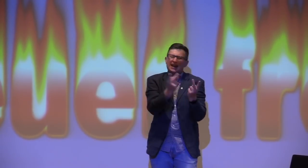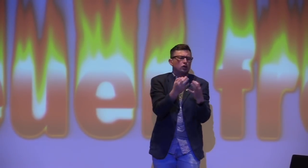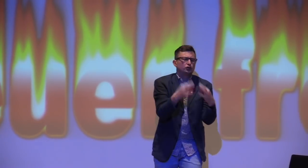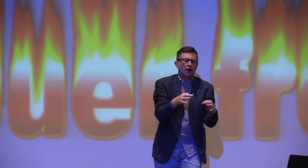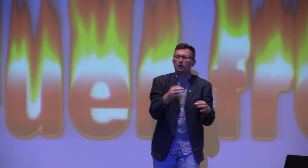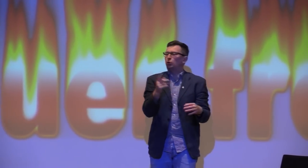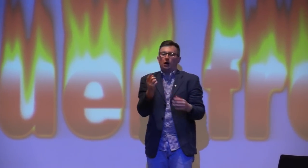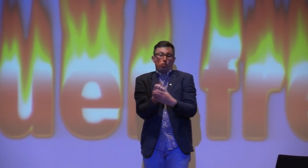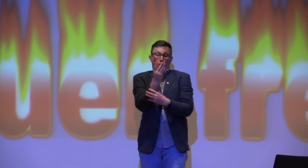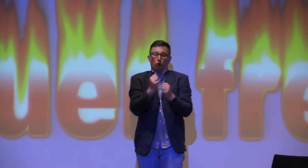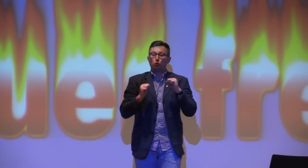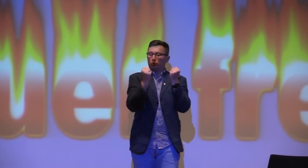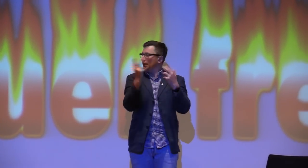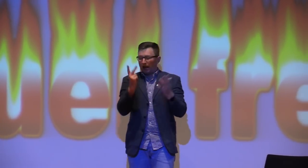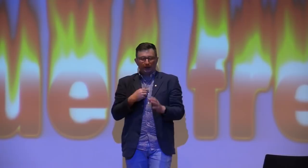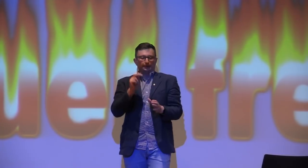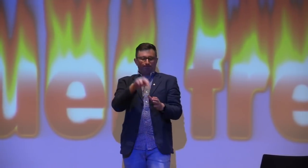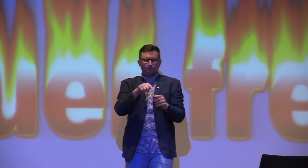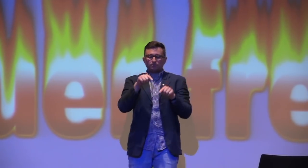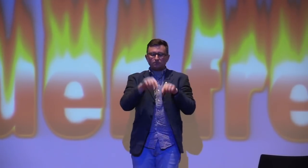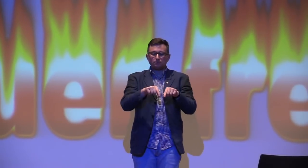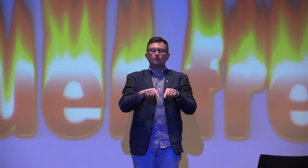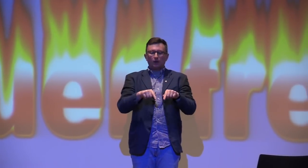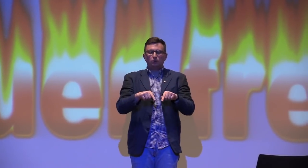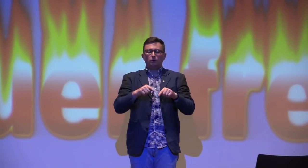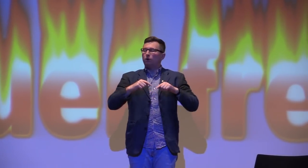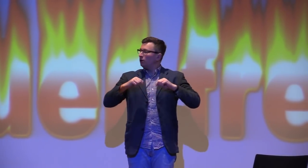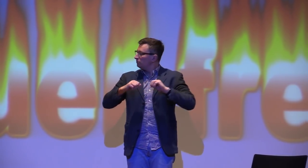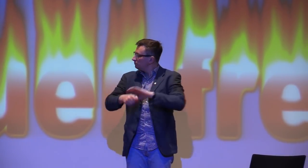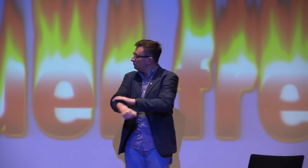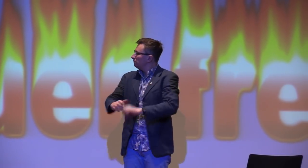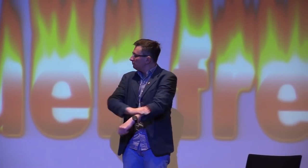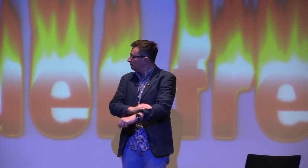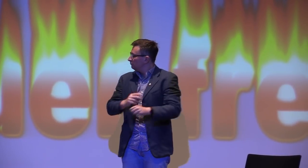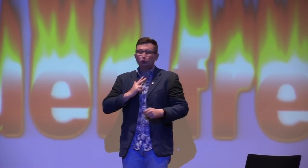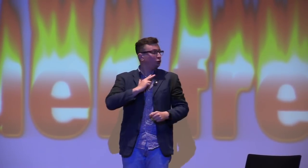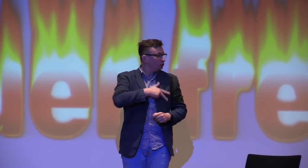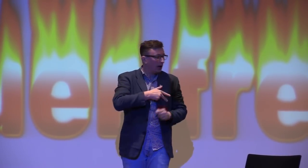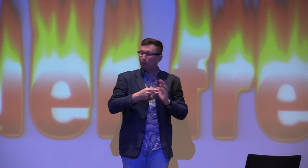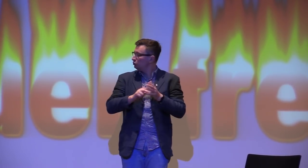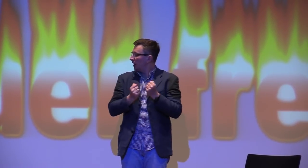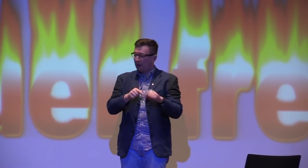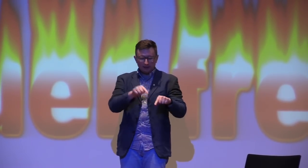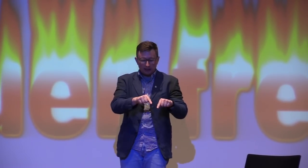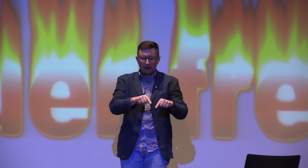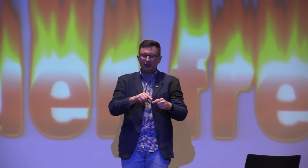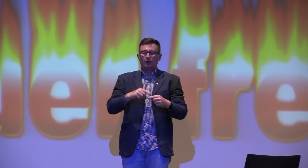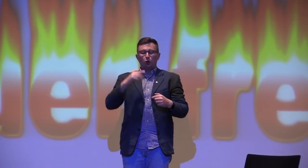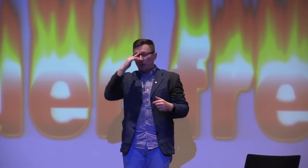bisschen Verantwortung übernehmen und den ersten Schritt wagen, die Ärmel hochkrempeln und